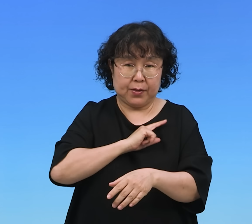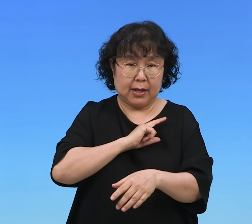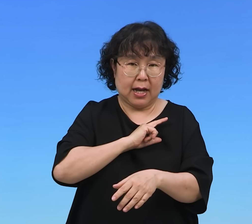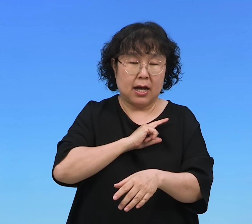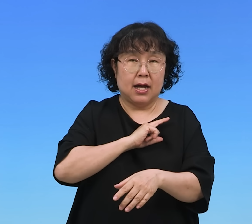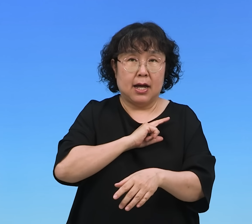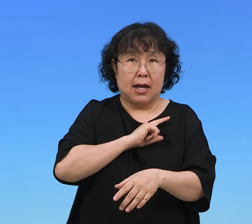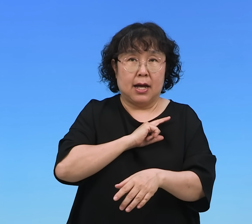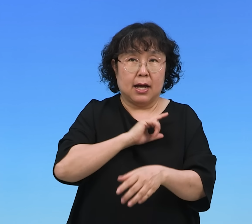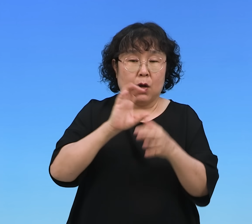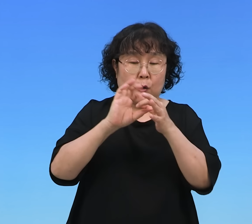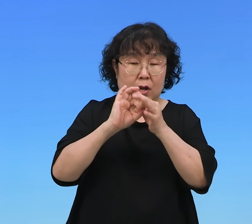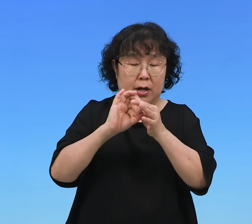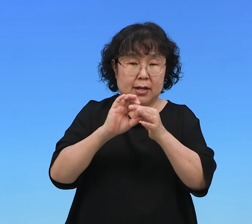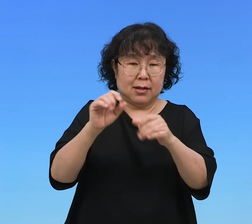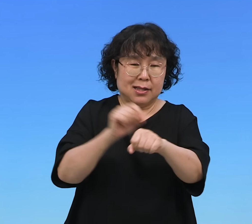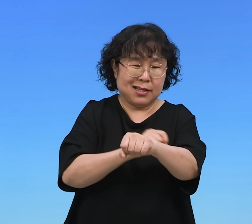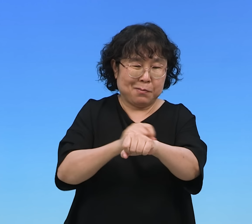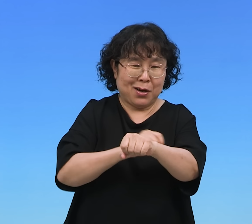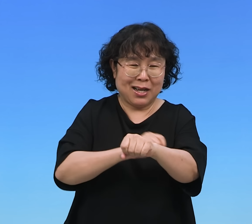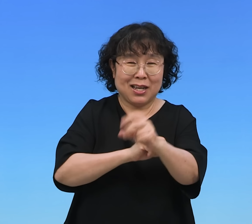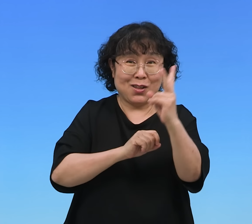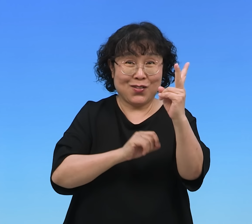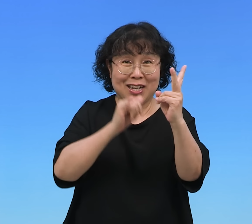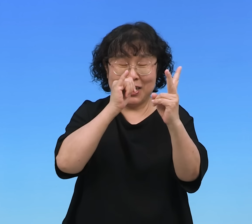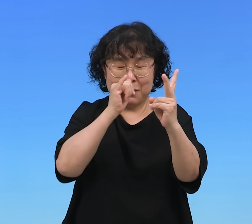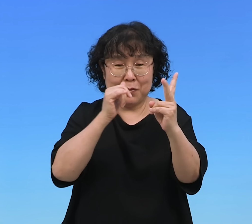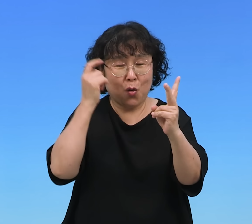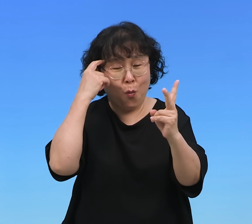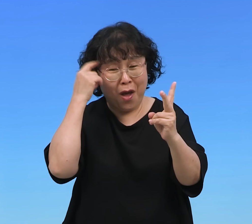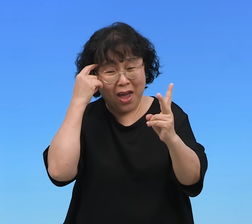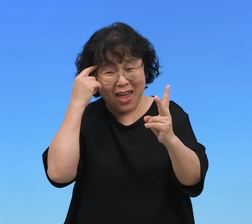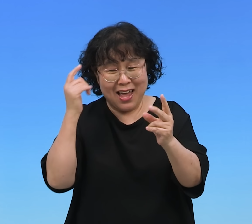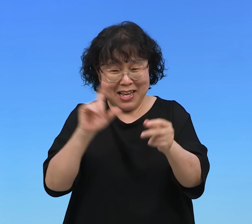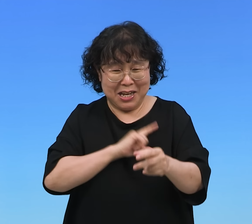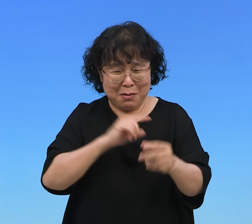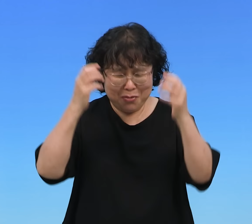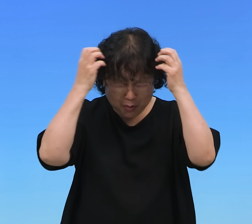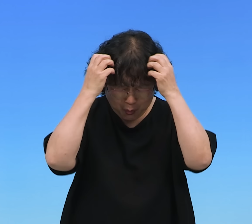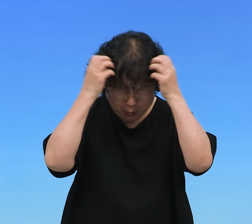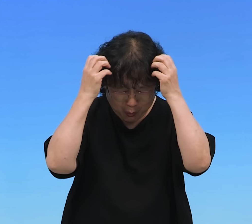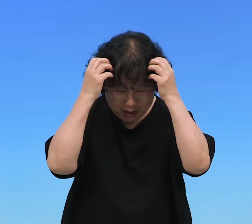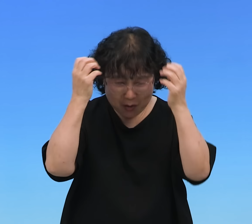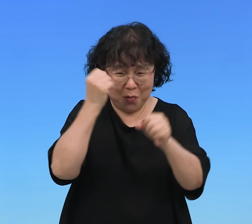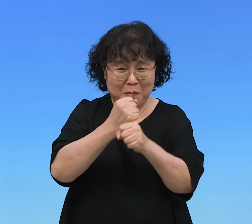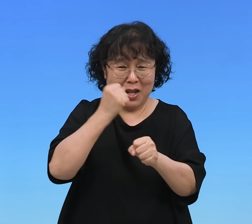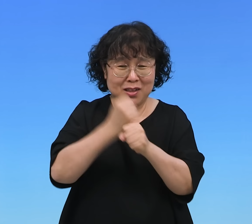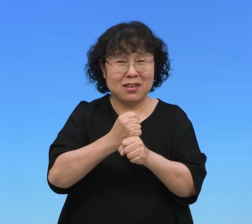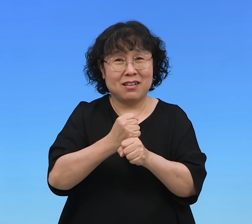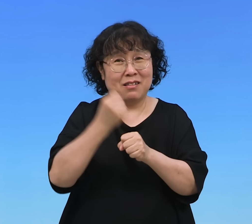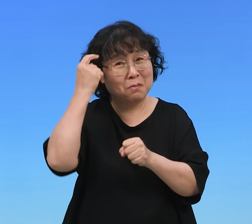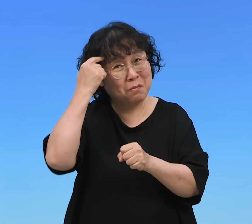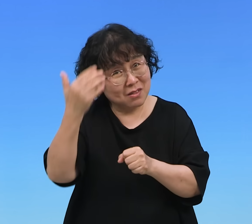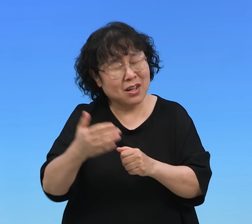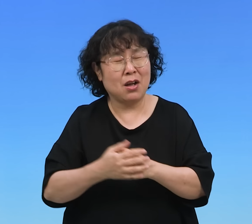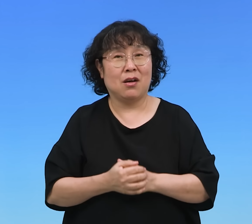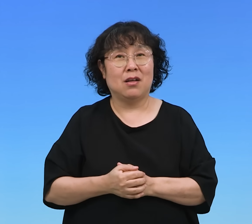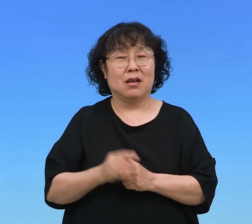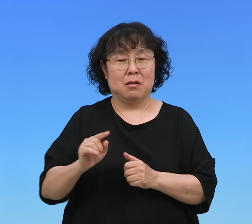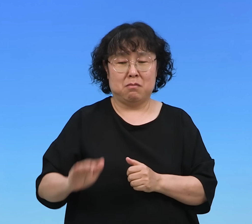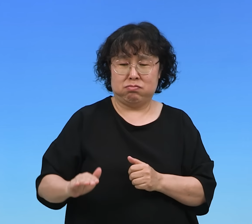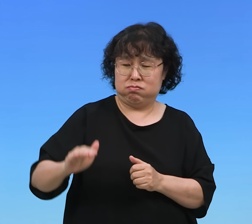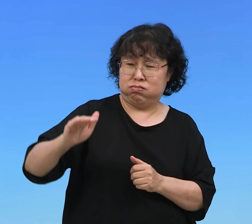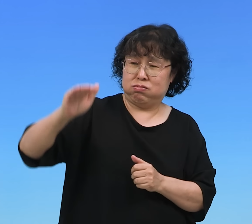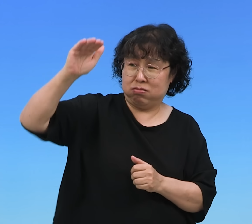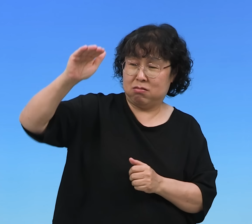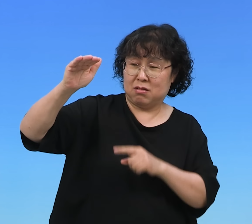가지가 있는데요. 아니 어떻게 애를 낳고 이름을 고통이라고 지을 수 있습니까? 이 애가 이제 장성을